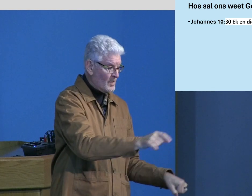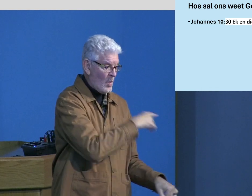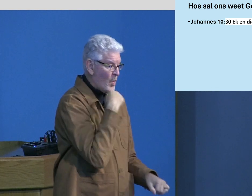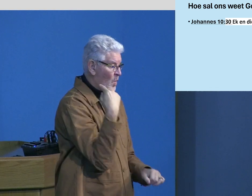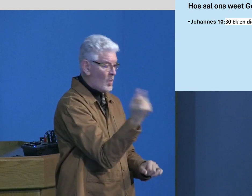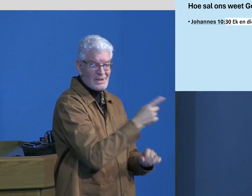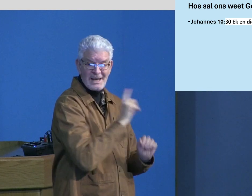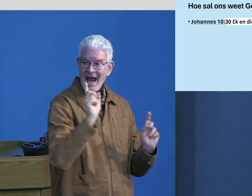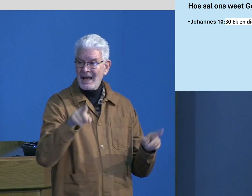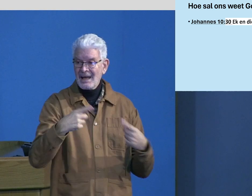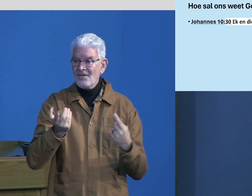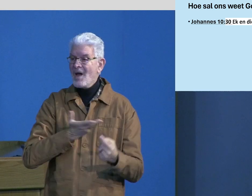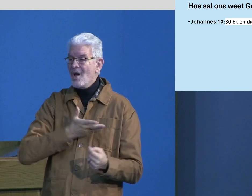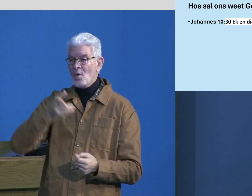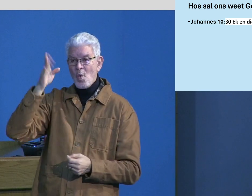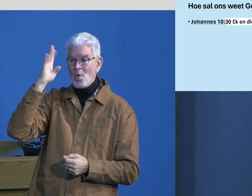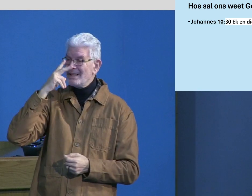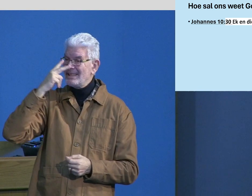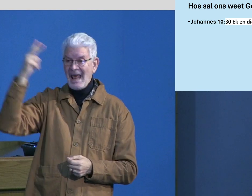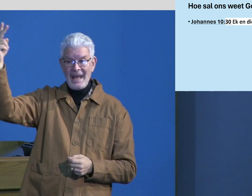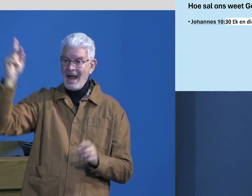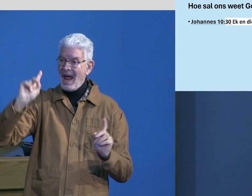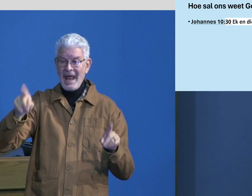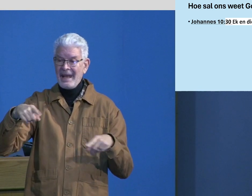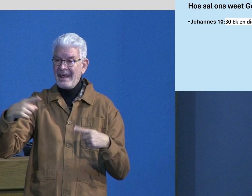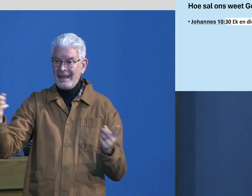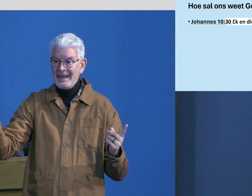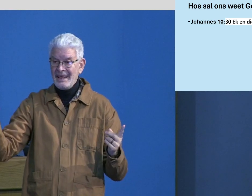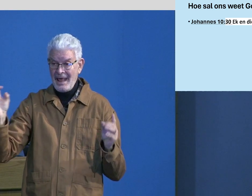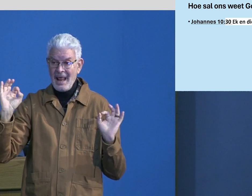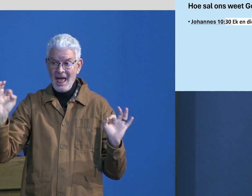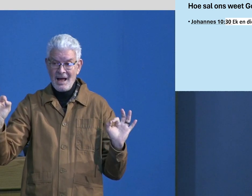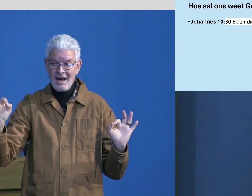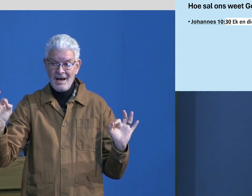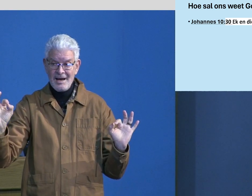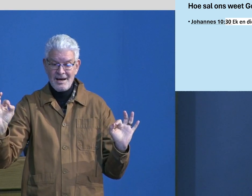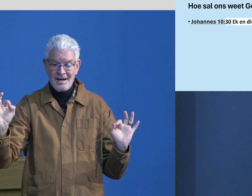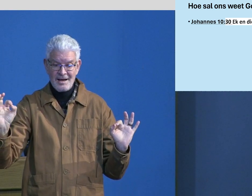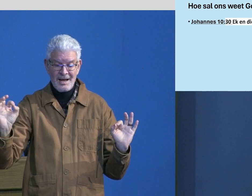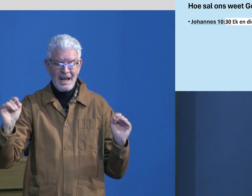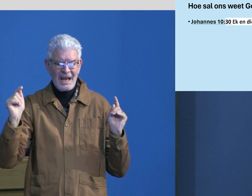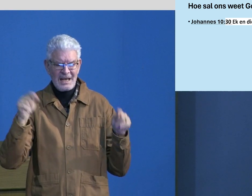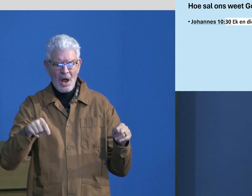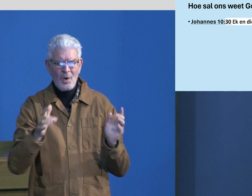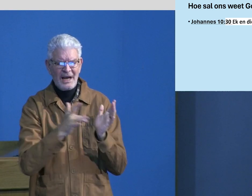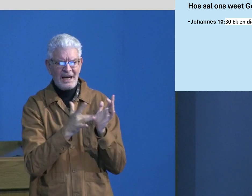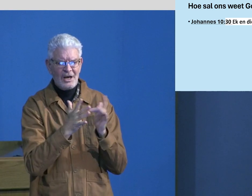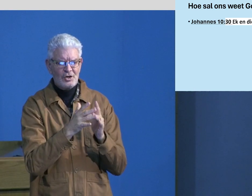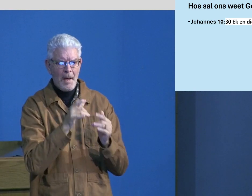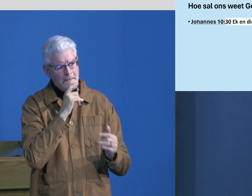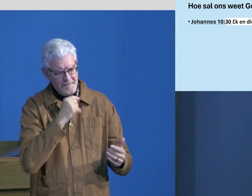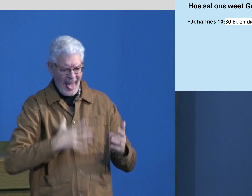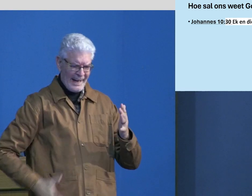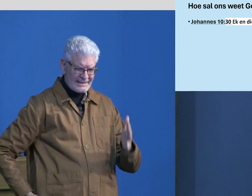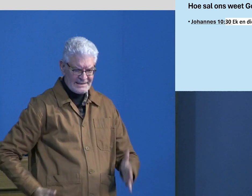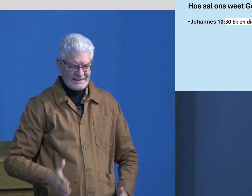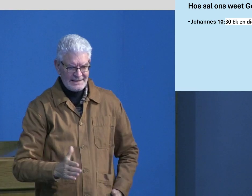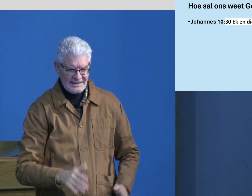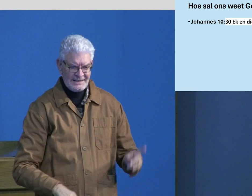reg? So ons kan nie Vader God sien nie, reg? Nou, Jesus was mens